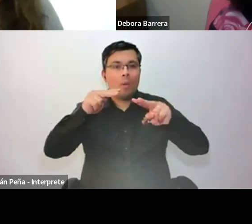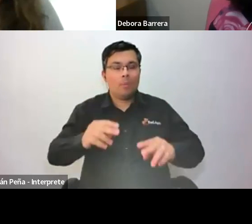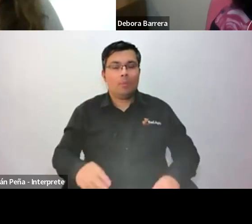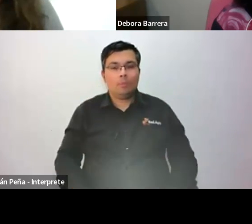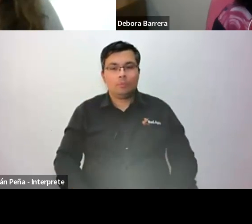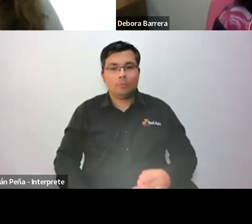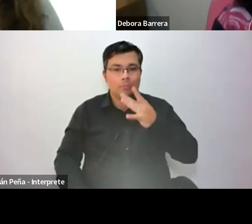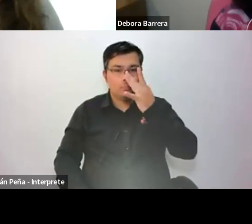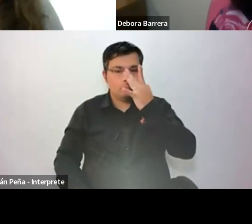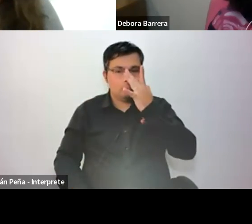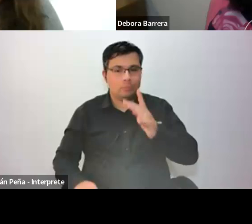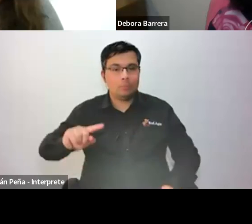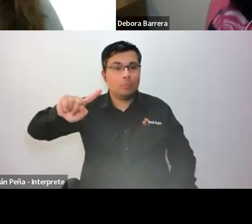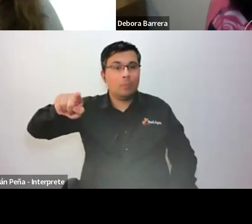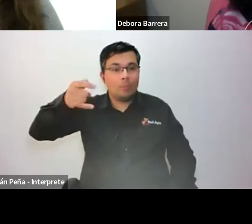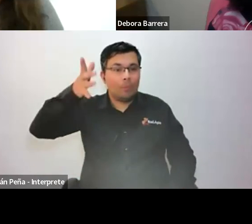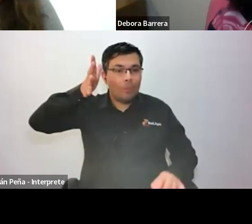con el siguiente webinar